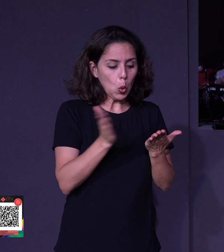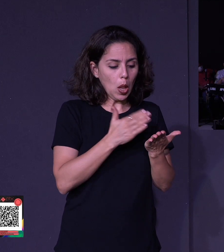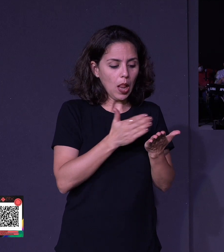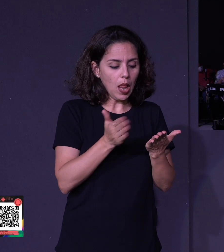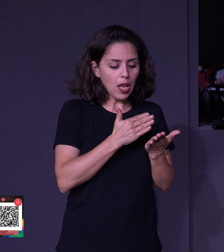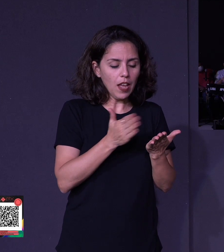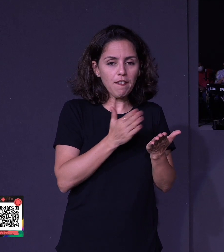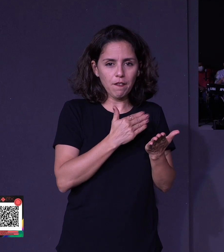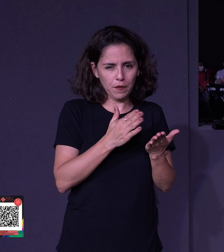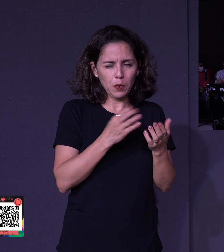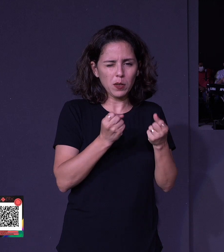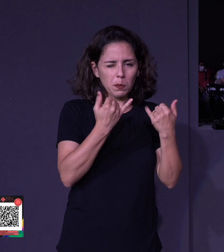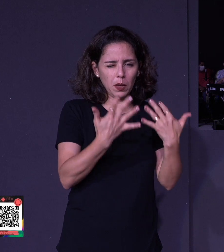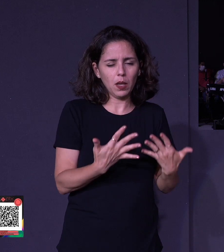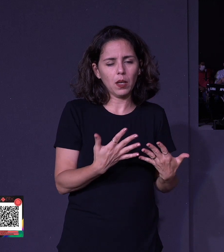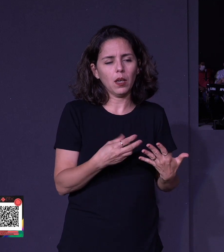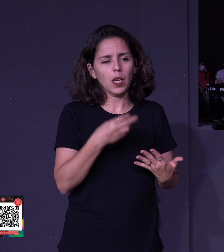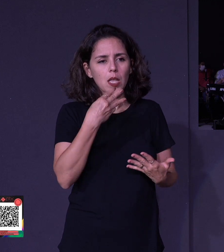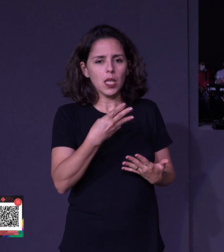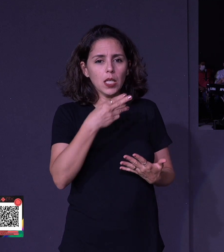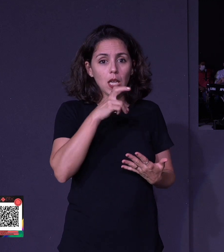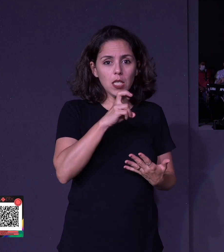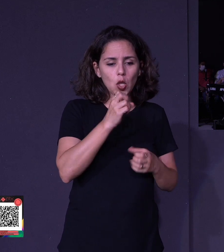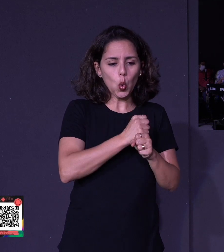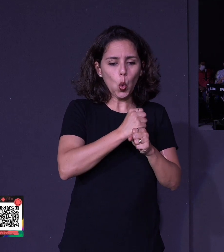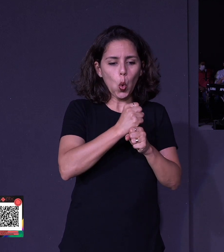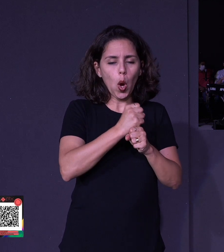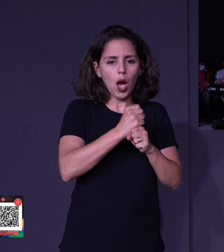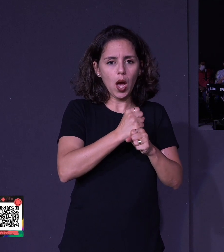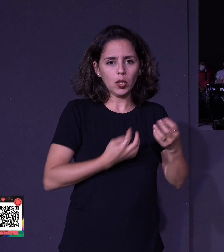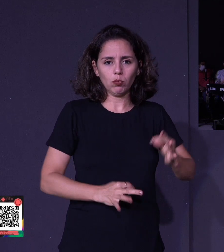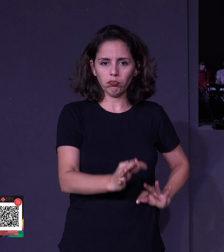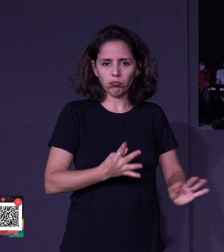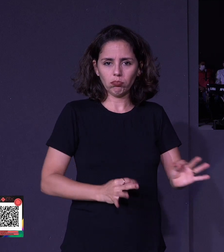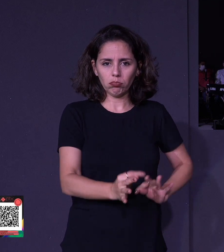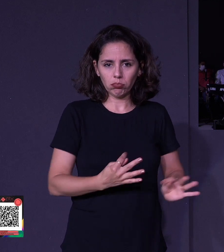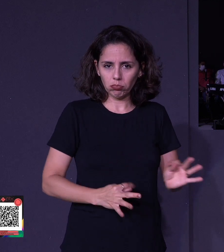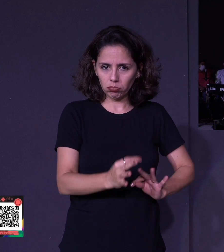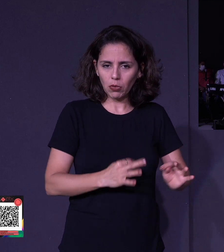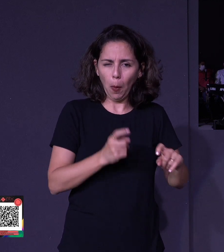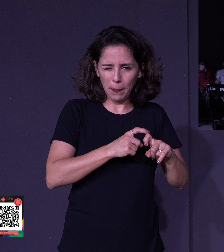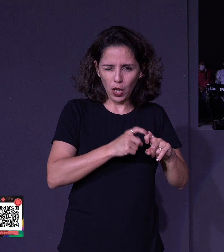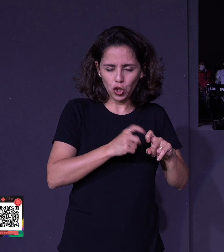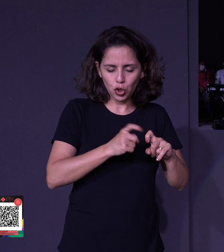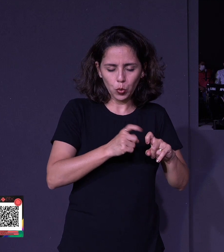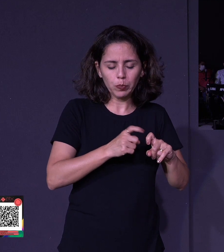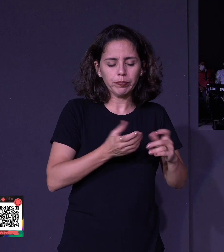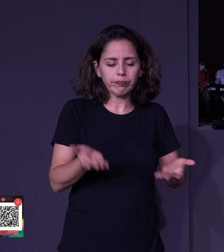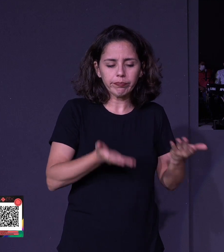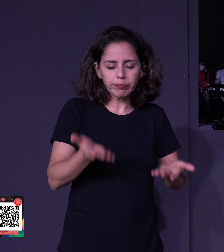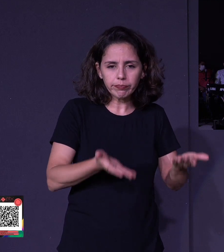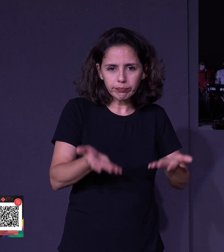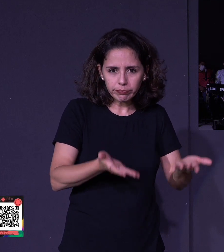30 e poucos anos, 35 anos de consultório, relato de um médico: tenho atendido inúmeras adolescentes que iniciaram a sua